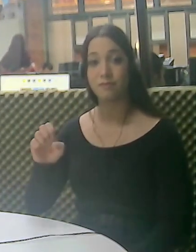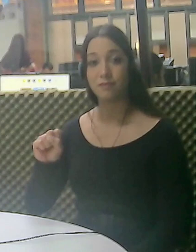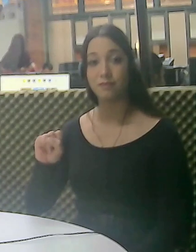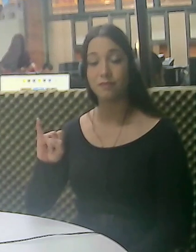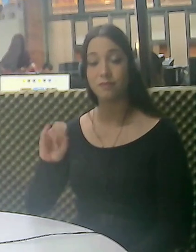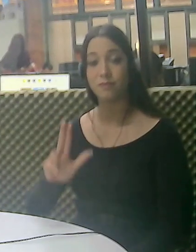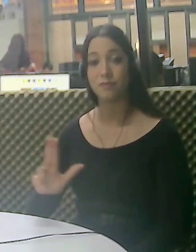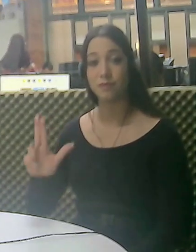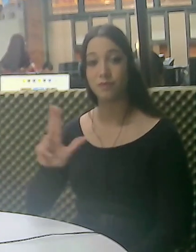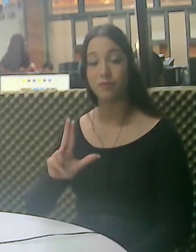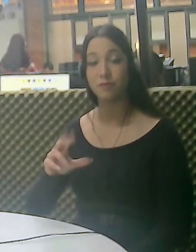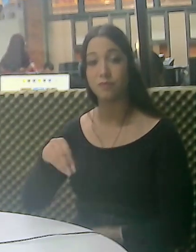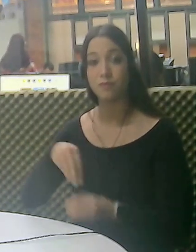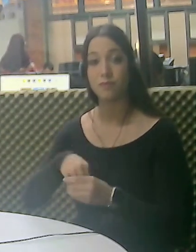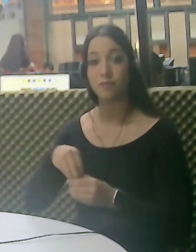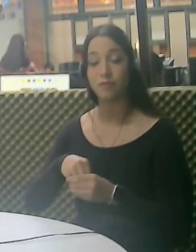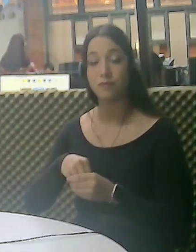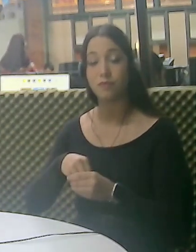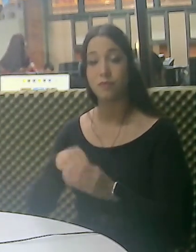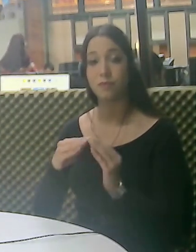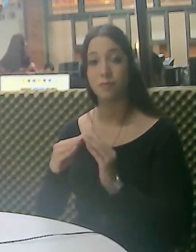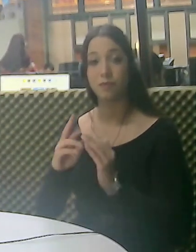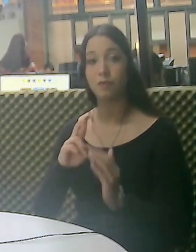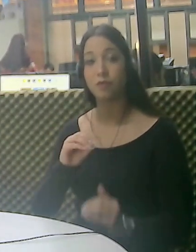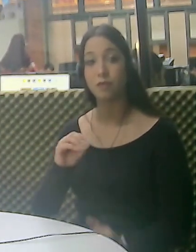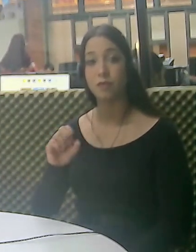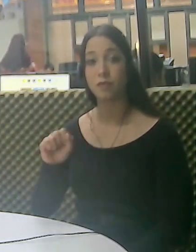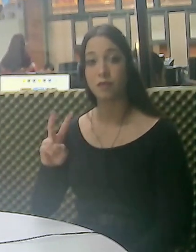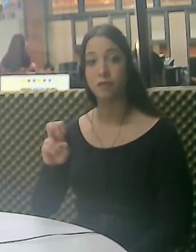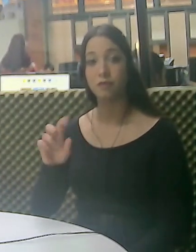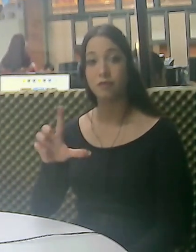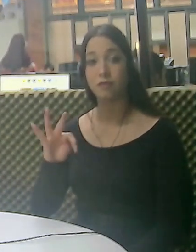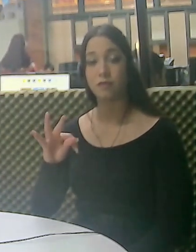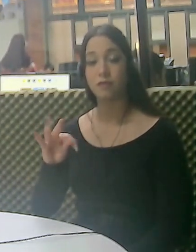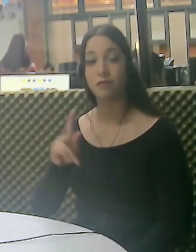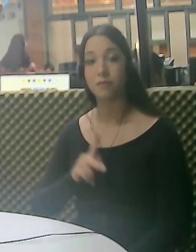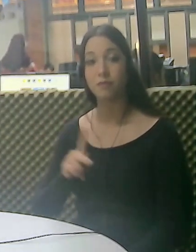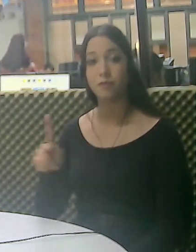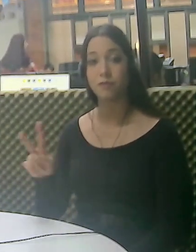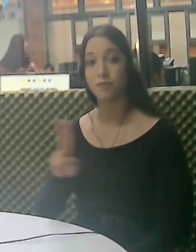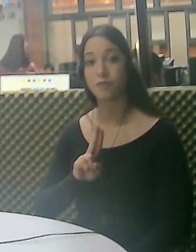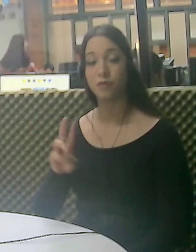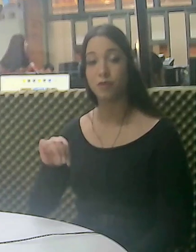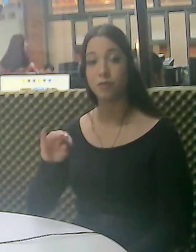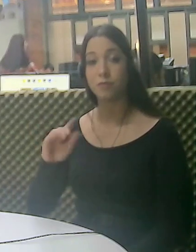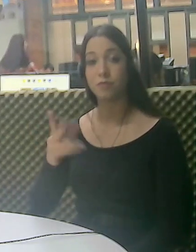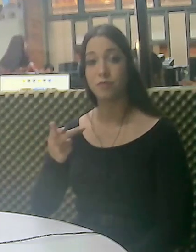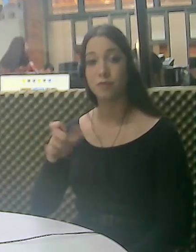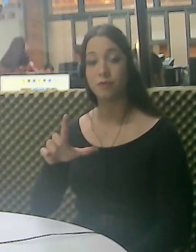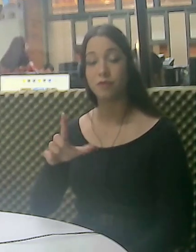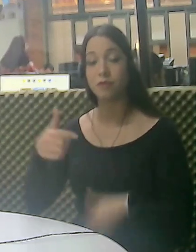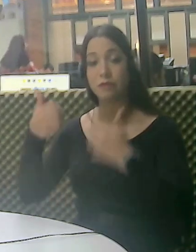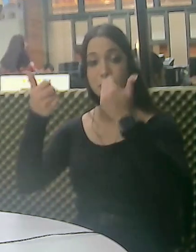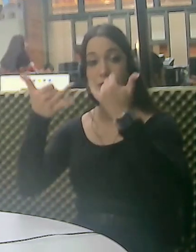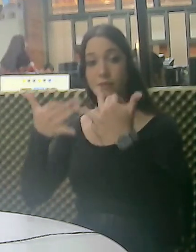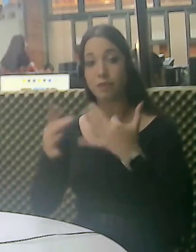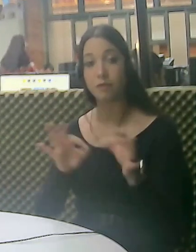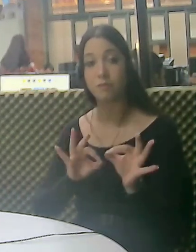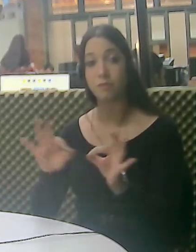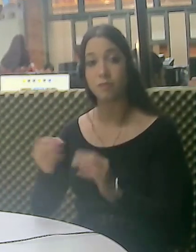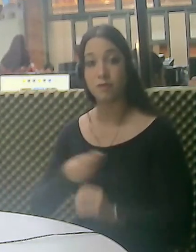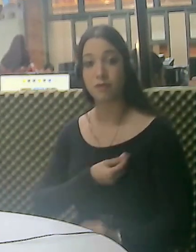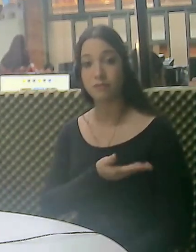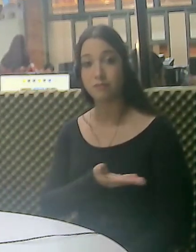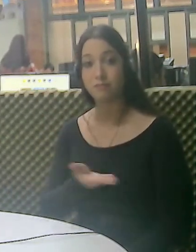na unidade do SESI do bairro Roosevelt. O tutor de robótica do SESI, Michel Douglas, conta sobre o significado do projeto na vida